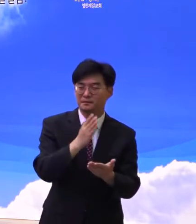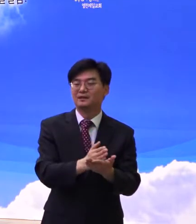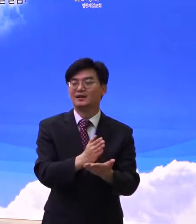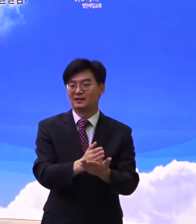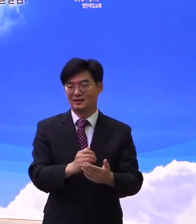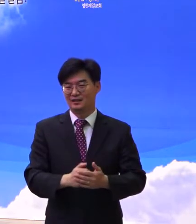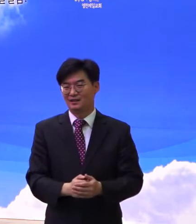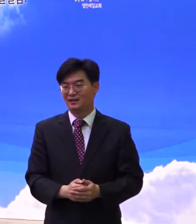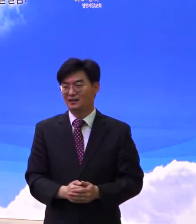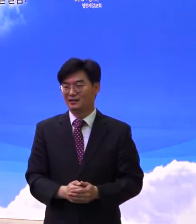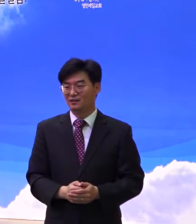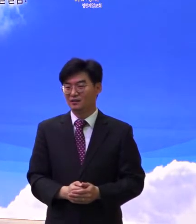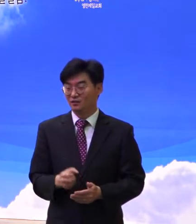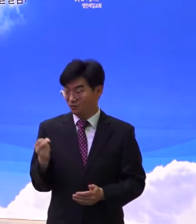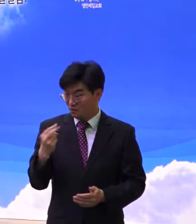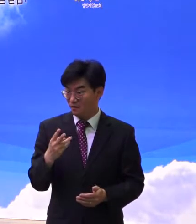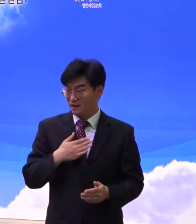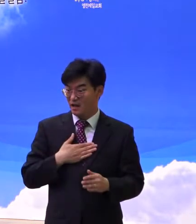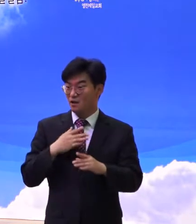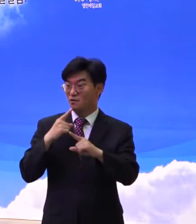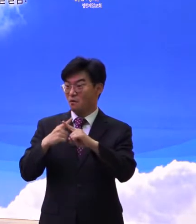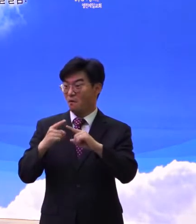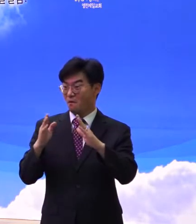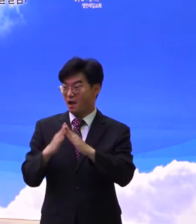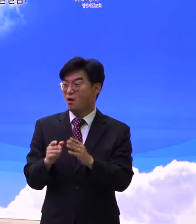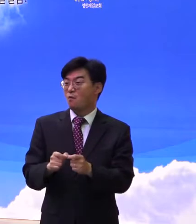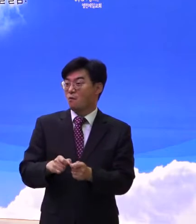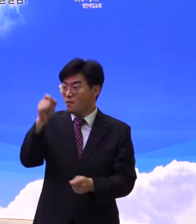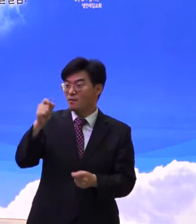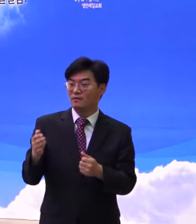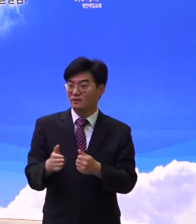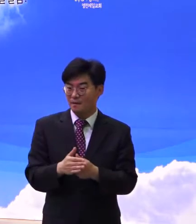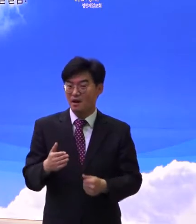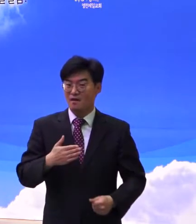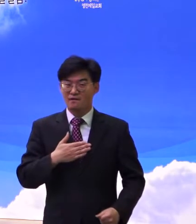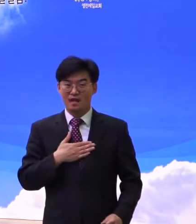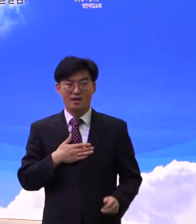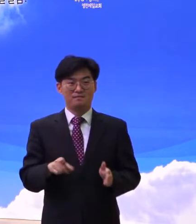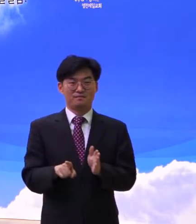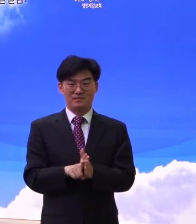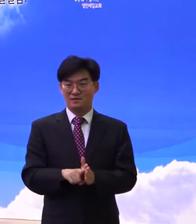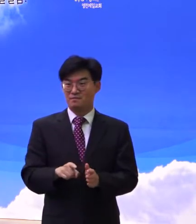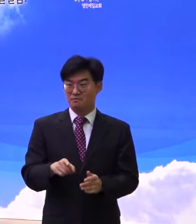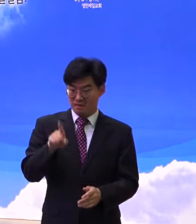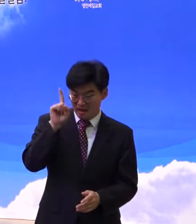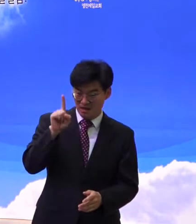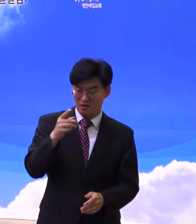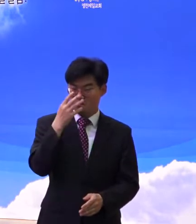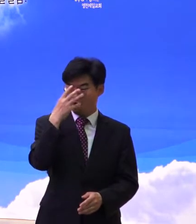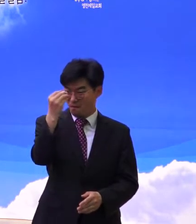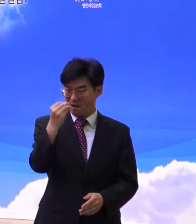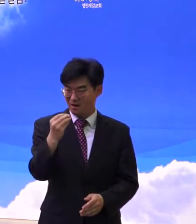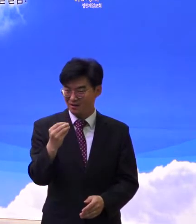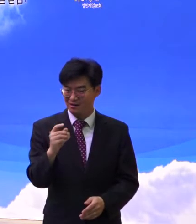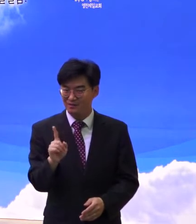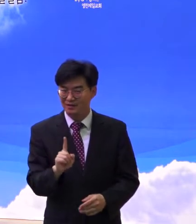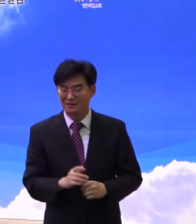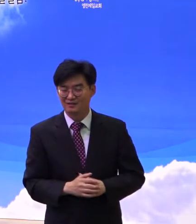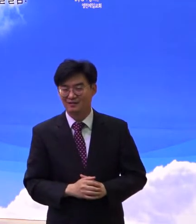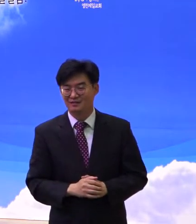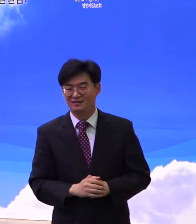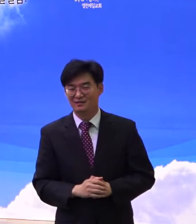신앙생활을 많이 해왔으면 내가 알아서 판단하고 내가 해도 행동해도 되겠다라고 생각하지는 않습니까?